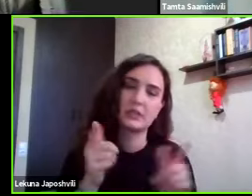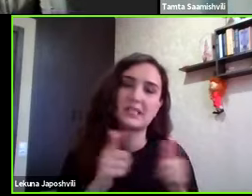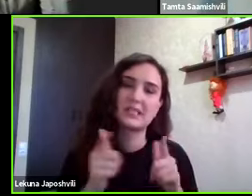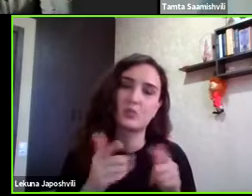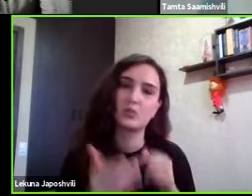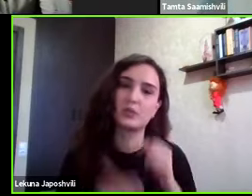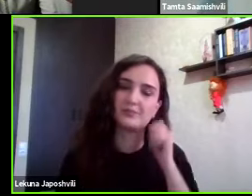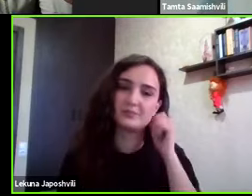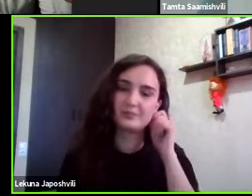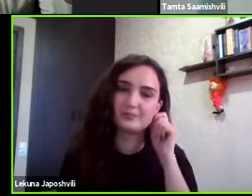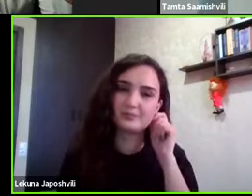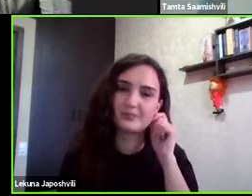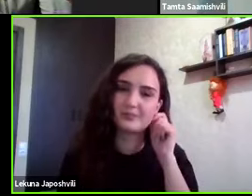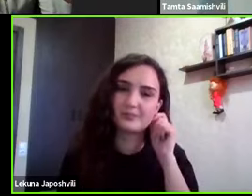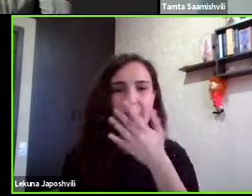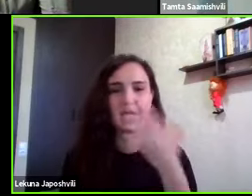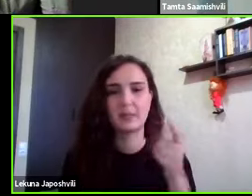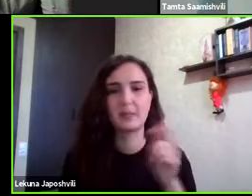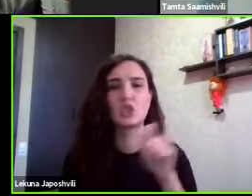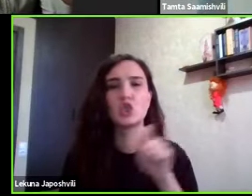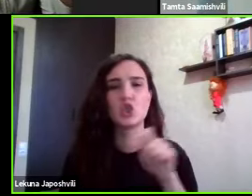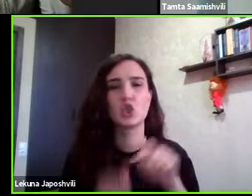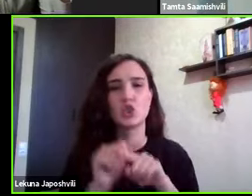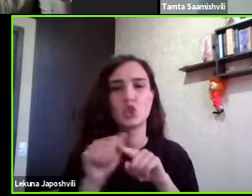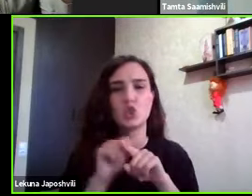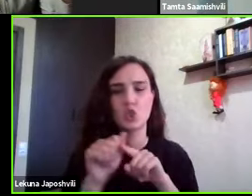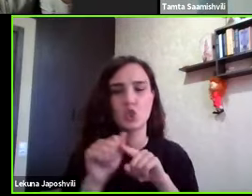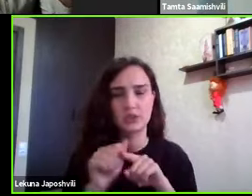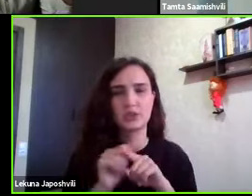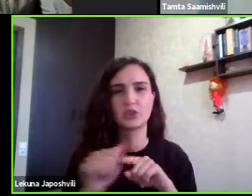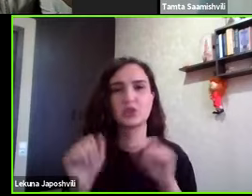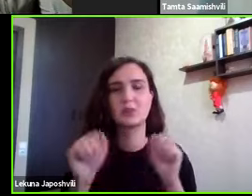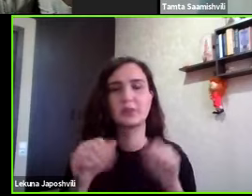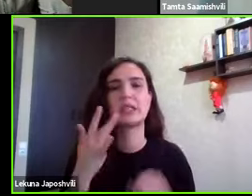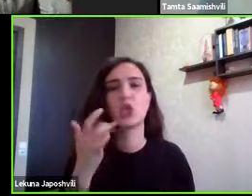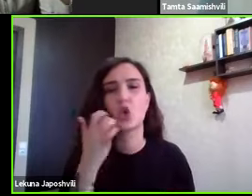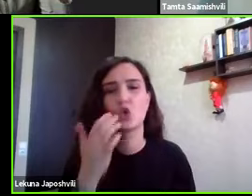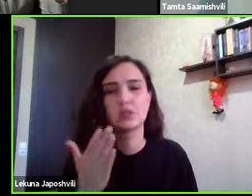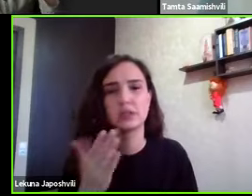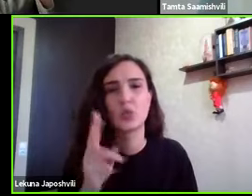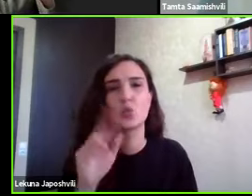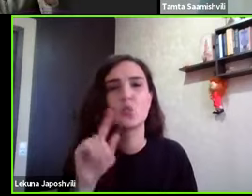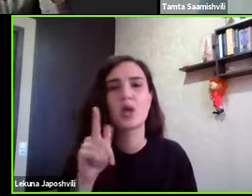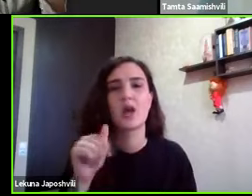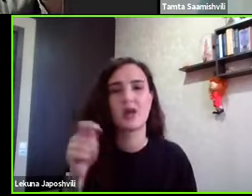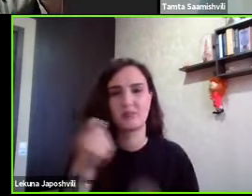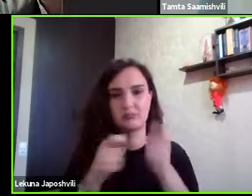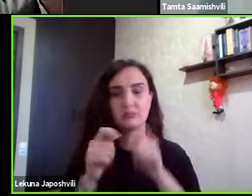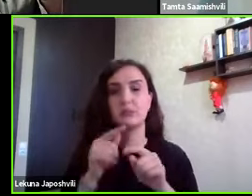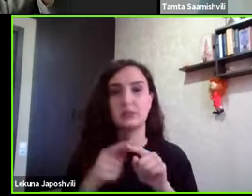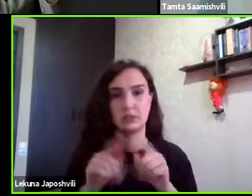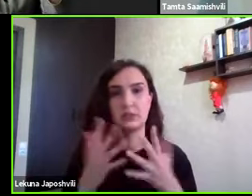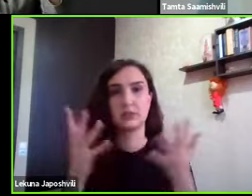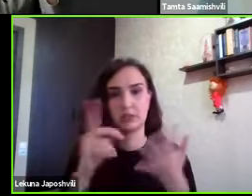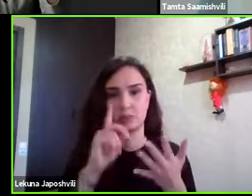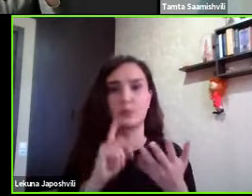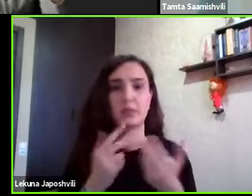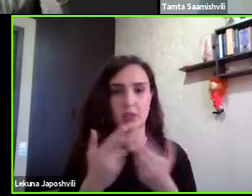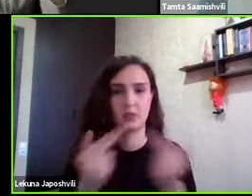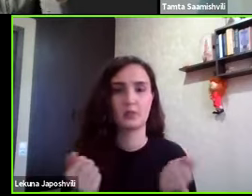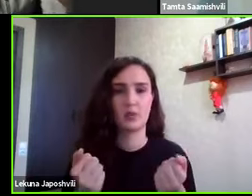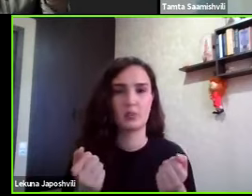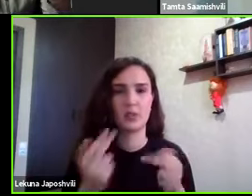დამზადებული პრეპარატები, ნიორი, შეიძლება ნიგოზი, თქვა კურაგა და ასე შემთხვევაში დიდი სიამოვნებით, რატომაც